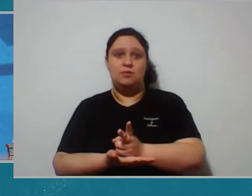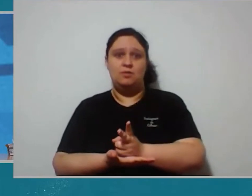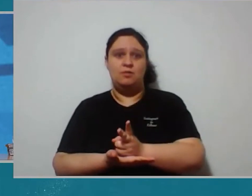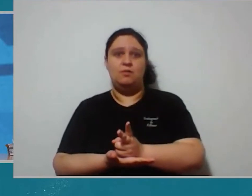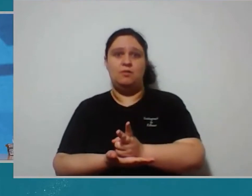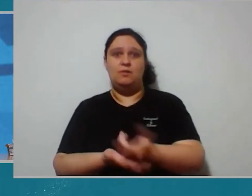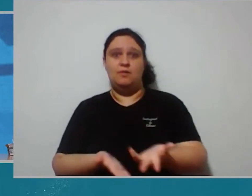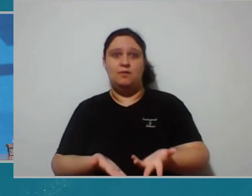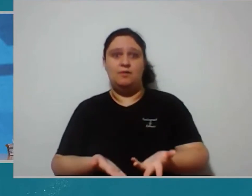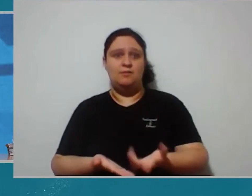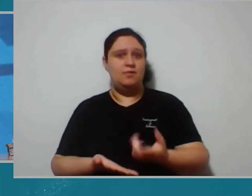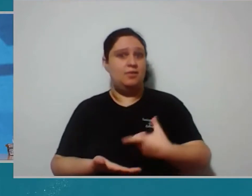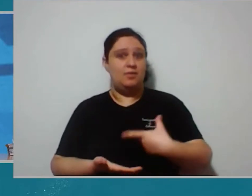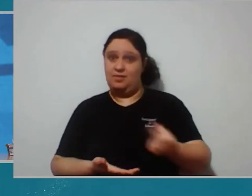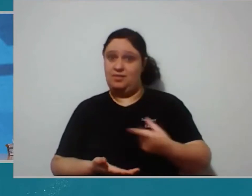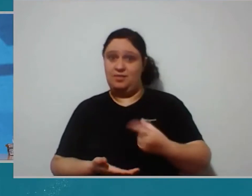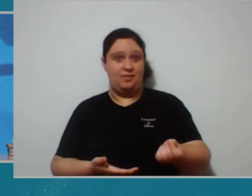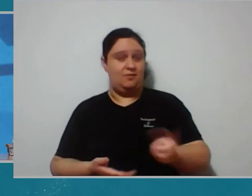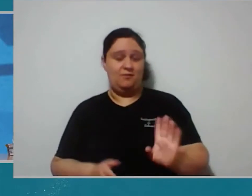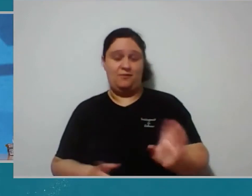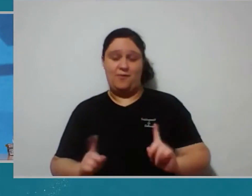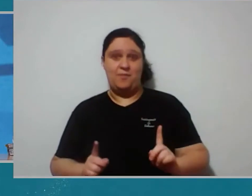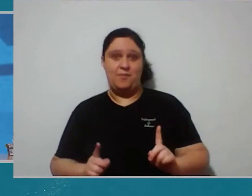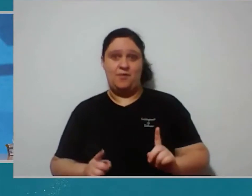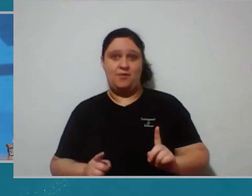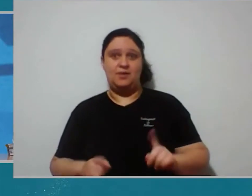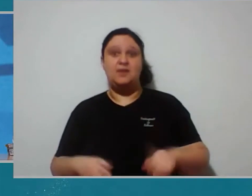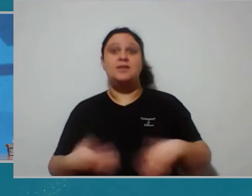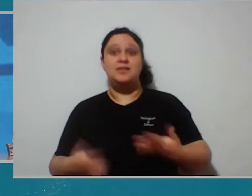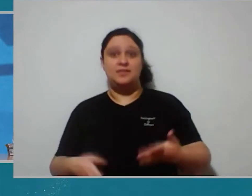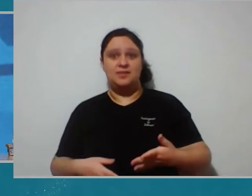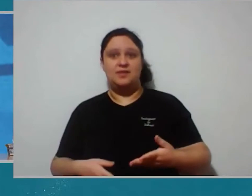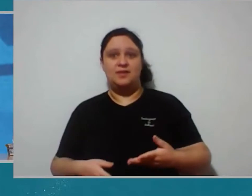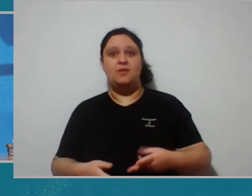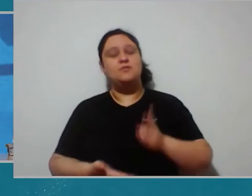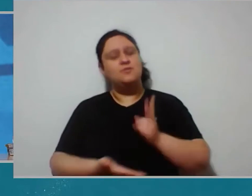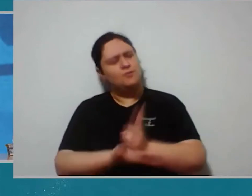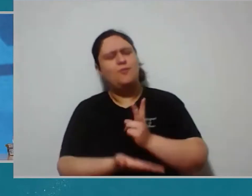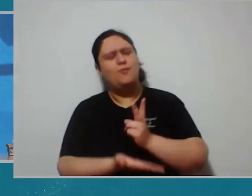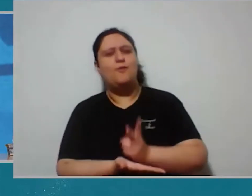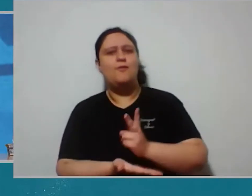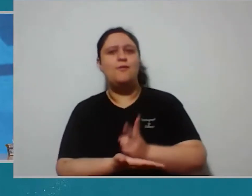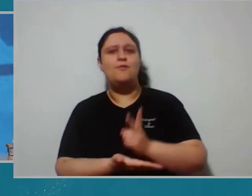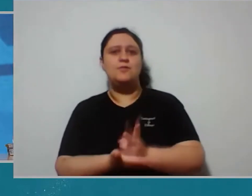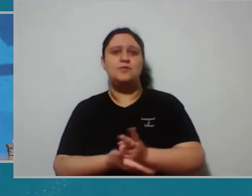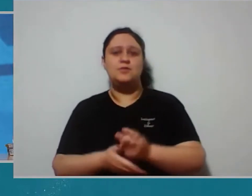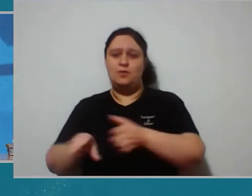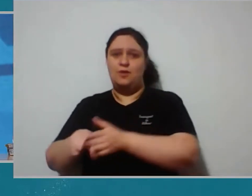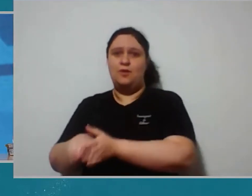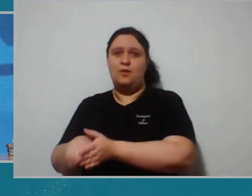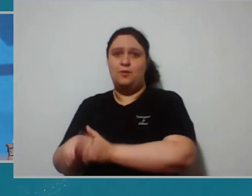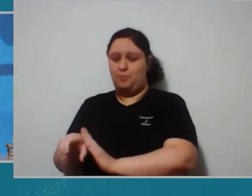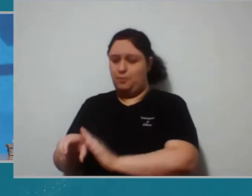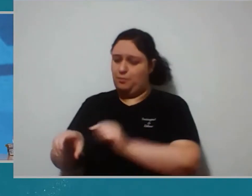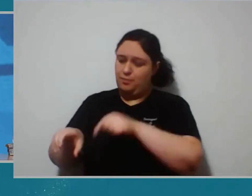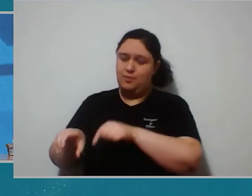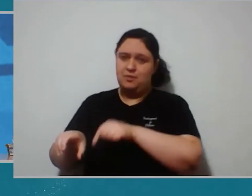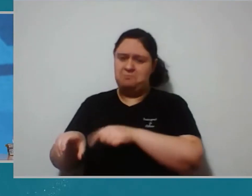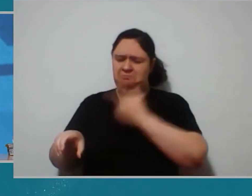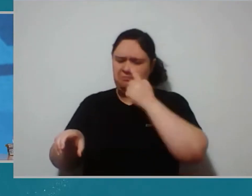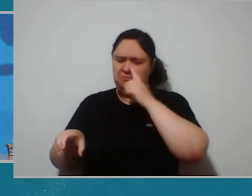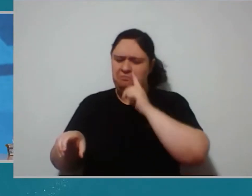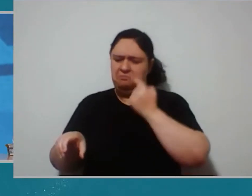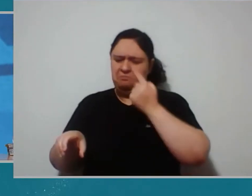o pé. E Maria, entretanto, permanecia junto à entrada do túmulo, chorando. Enquanto